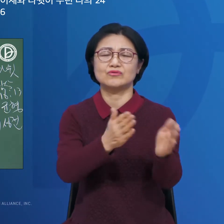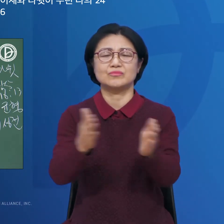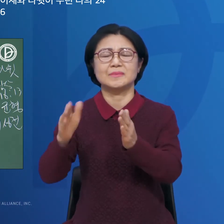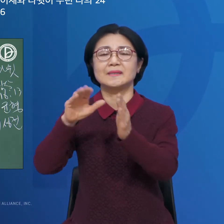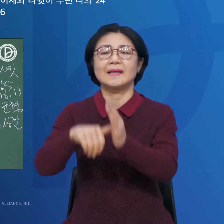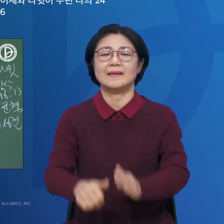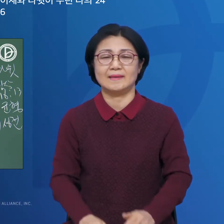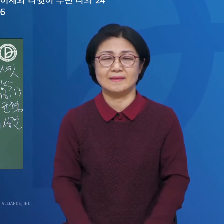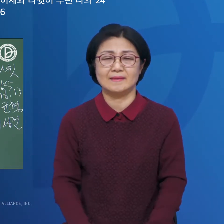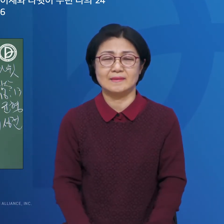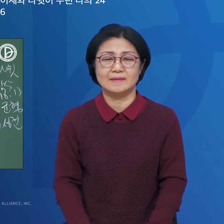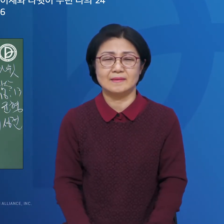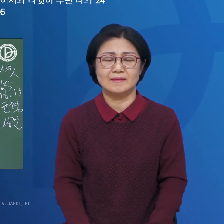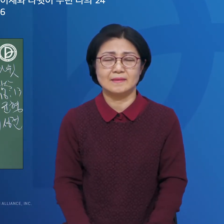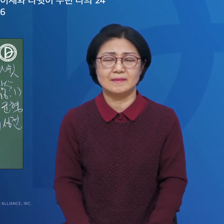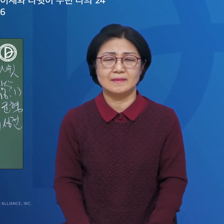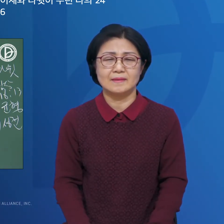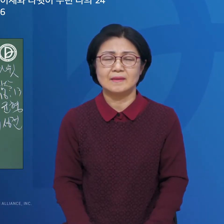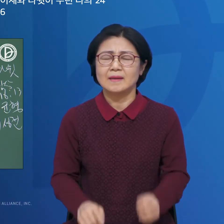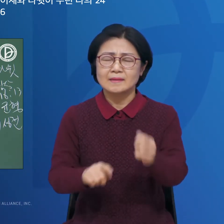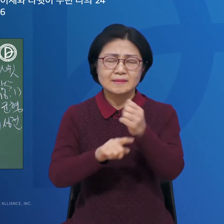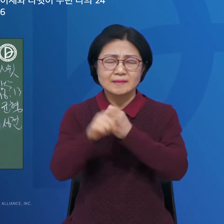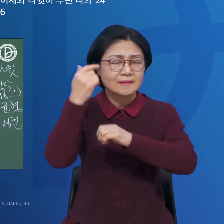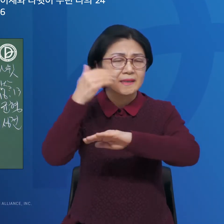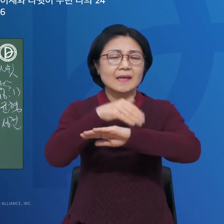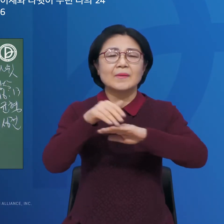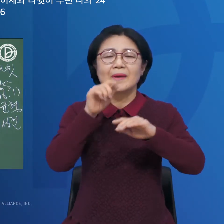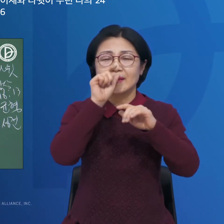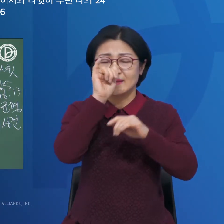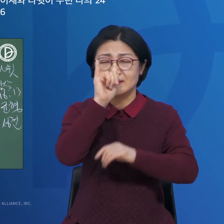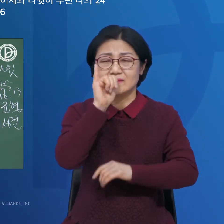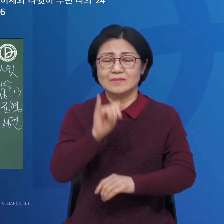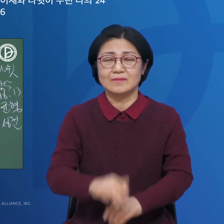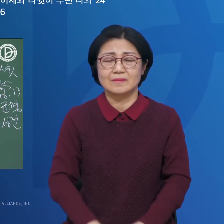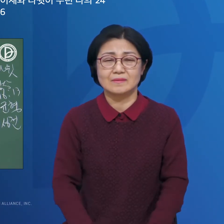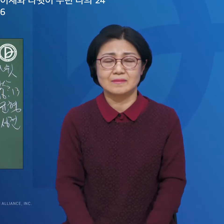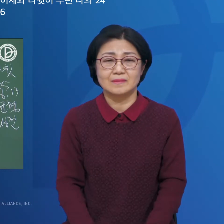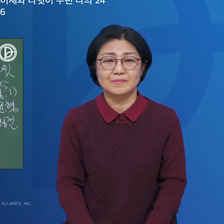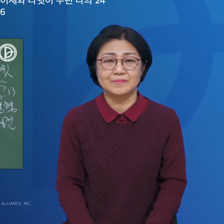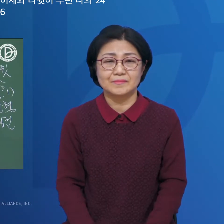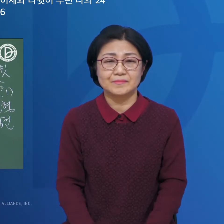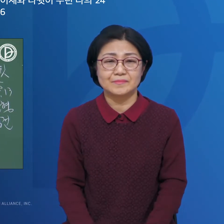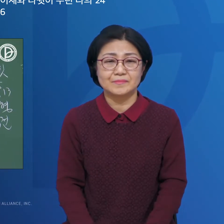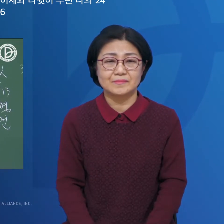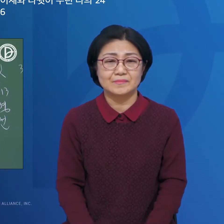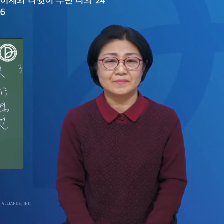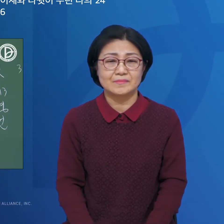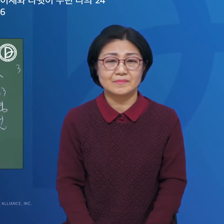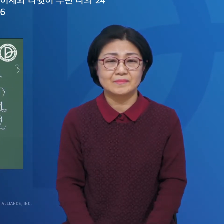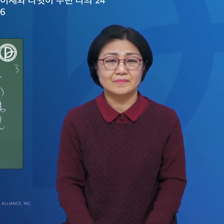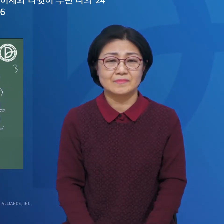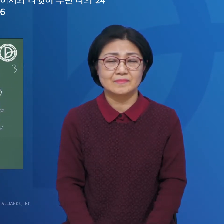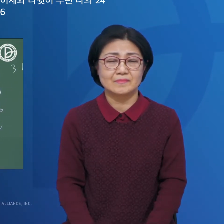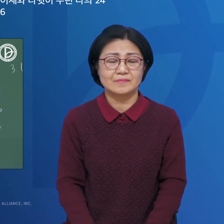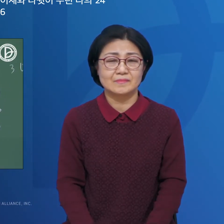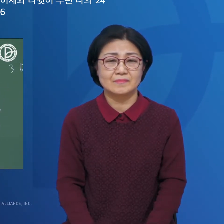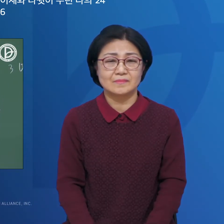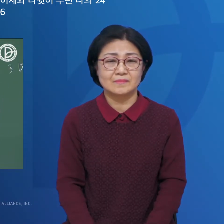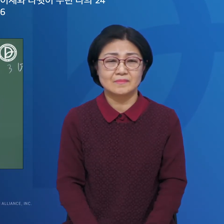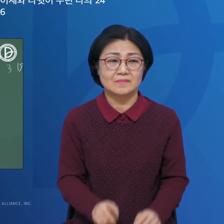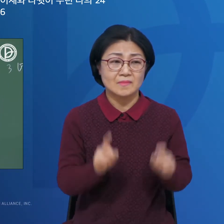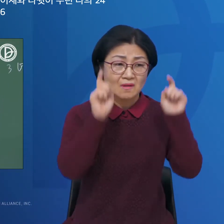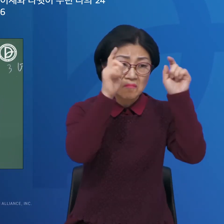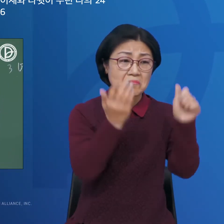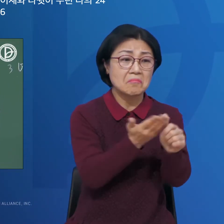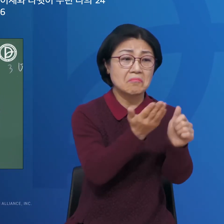의미가 없는 게 없다니까요. It's nothing, it's in vain. 목동으로 있을 때는 심심한 게 아니고 다른 사람 심심하다 하잖아요. 심심한 게 아니고 굉장한 걸